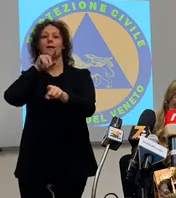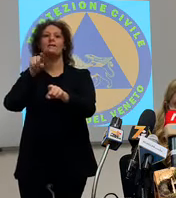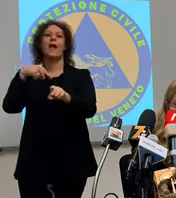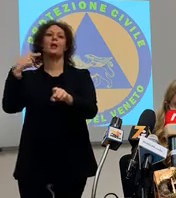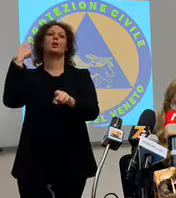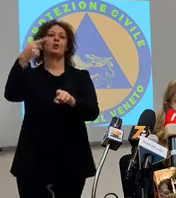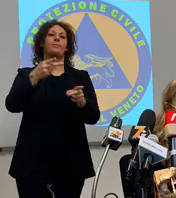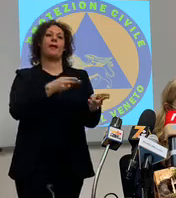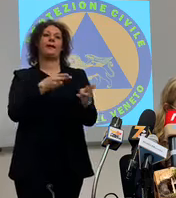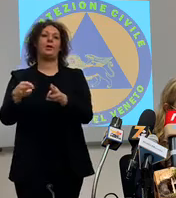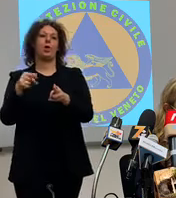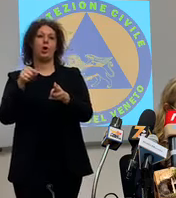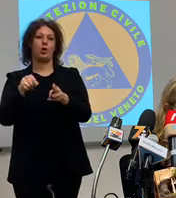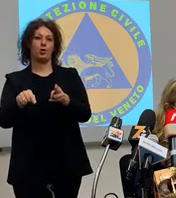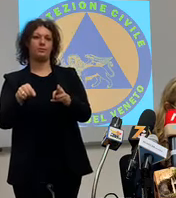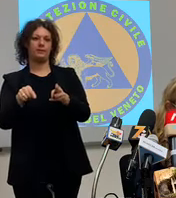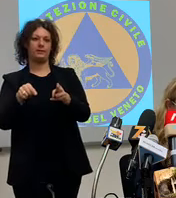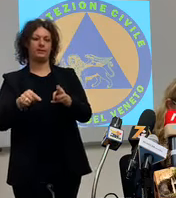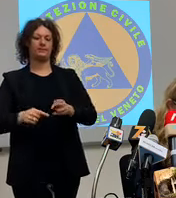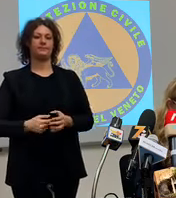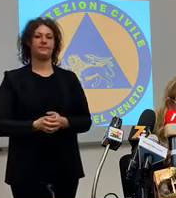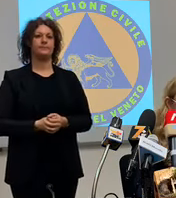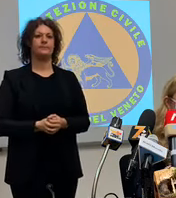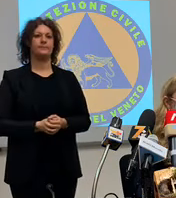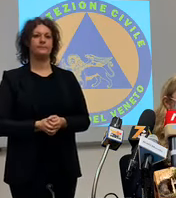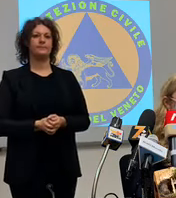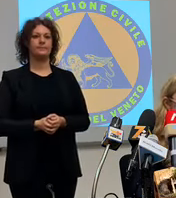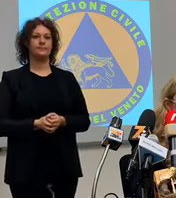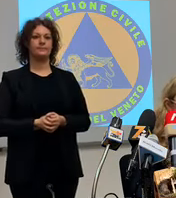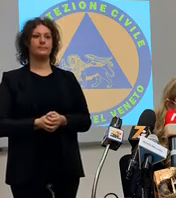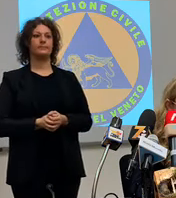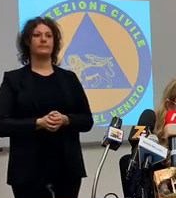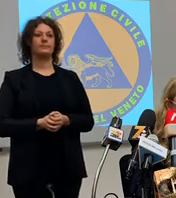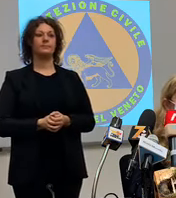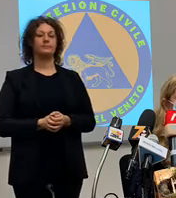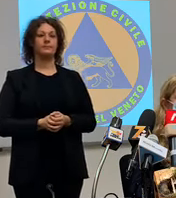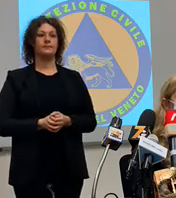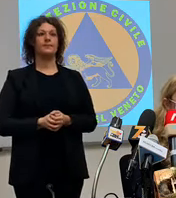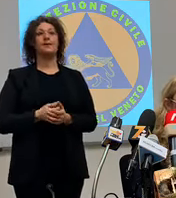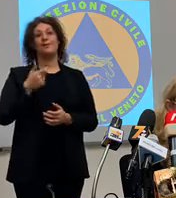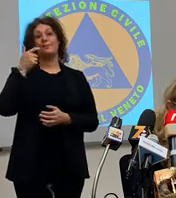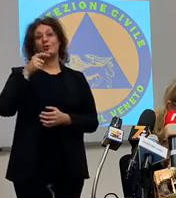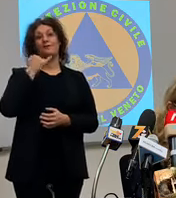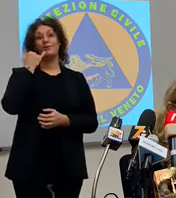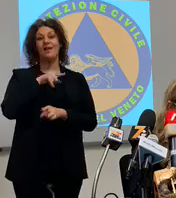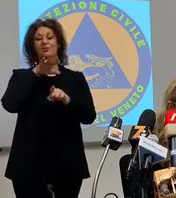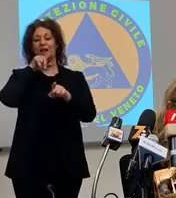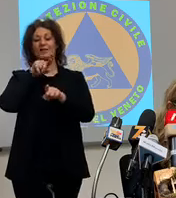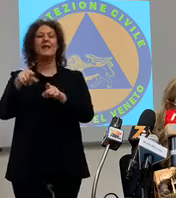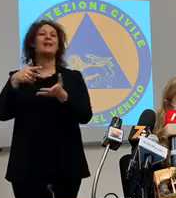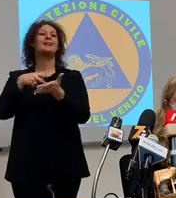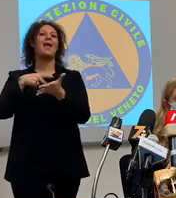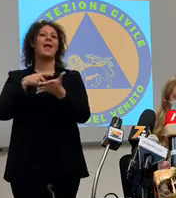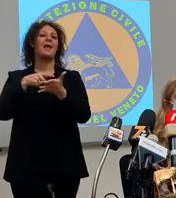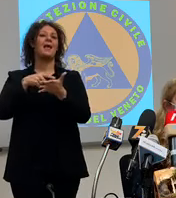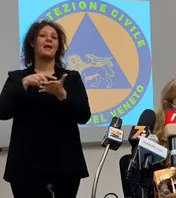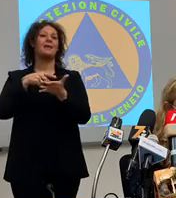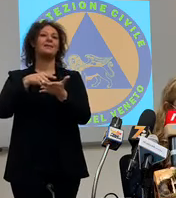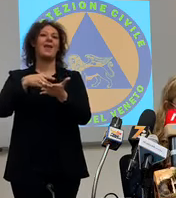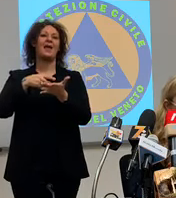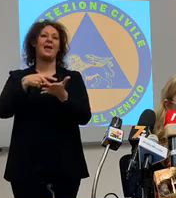vanno incontro a morte pur infettando Sii meno perché sono le persone più debilitate sono le persone che più difficilmente